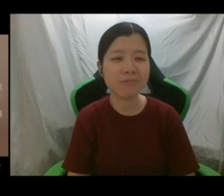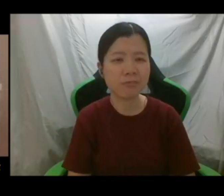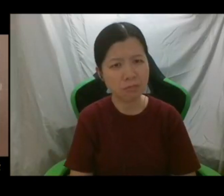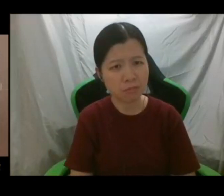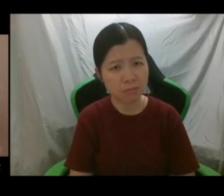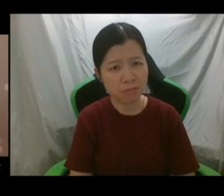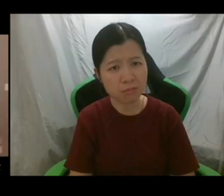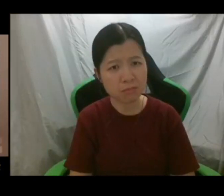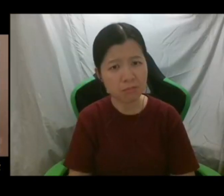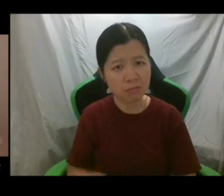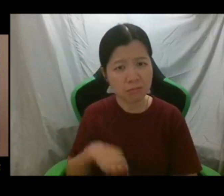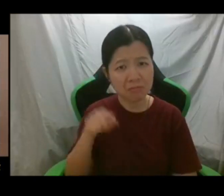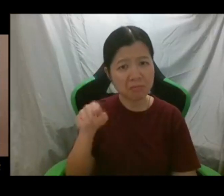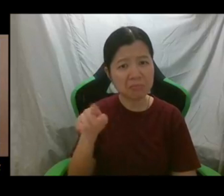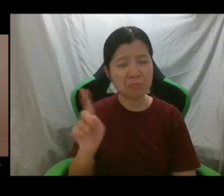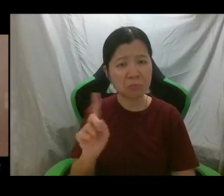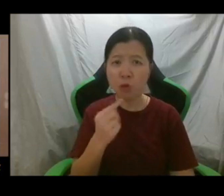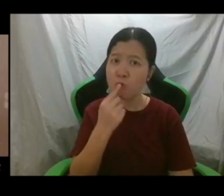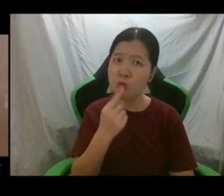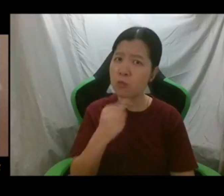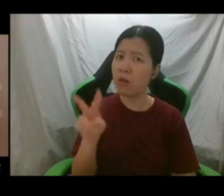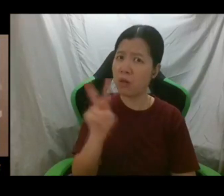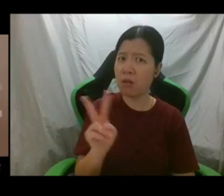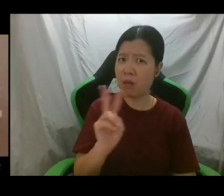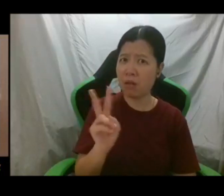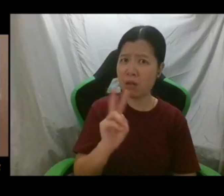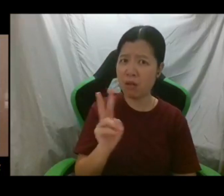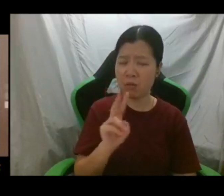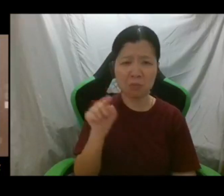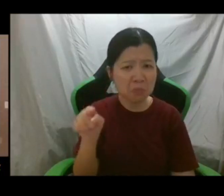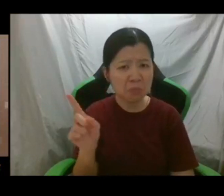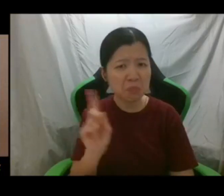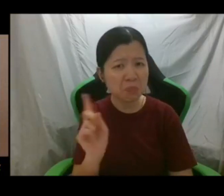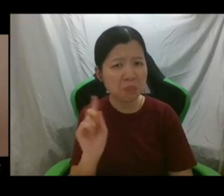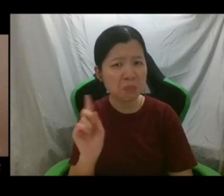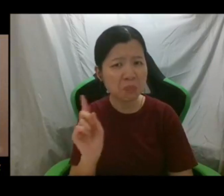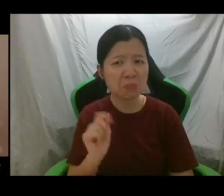哦，呢架呢都係紅色嘅喎，乜嘢嚟嘅呢？